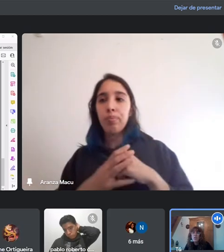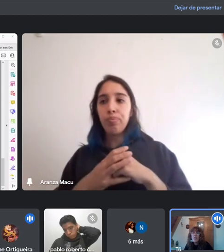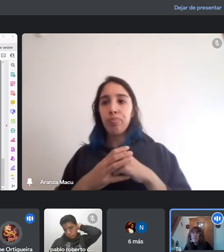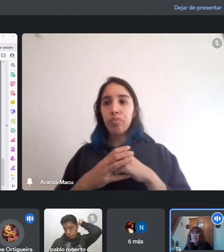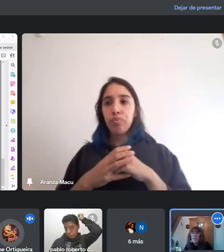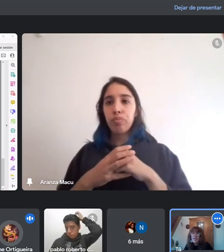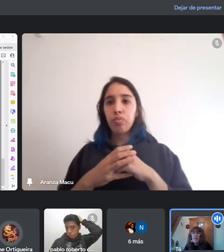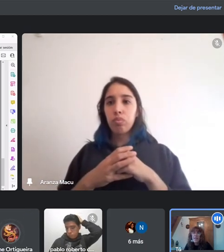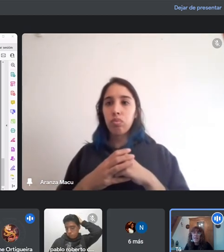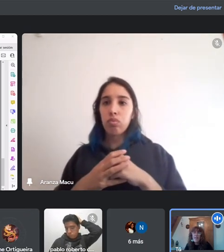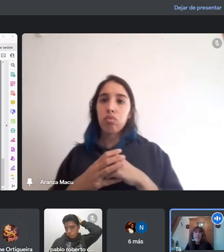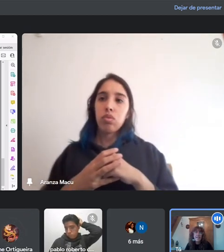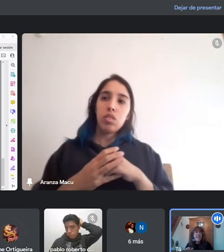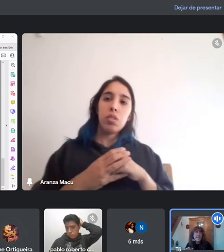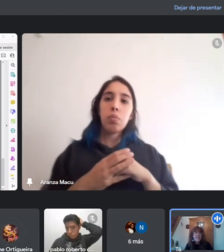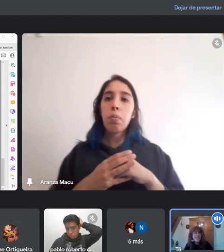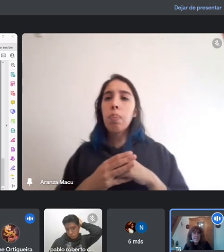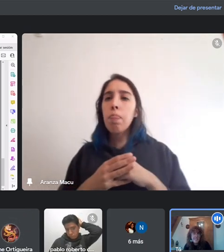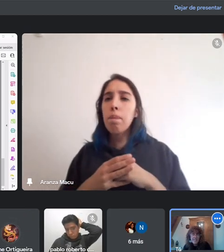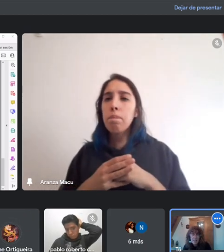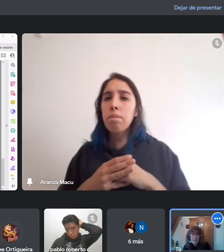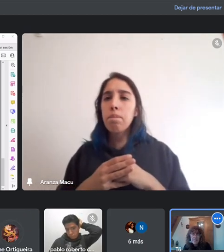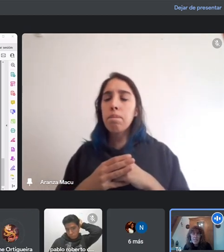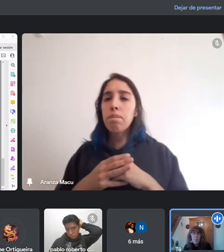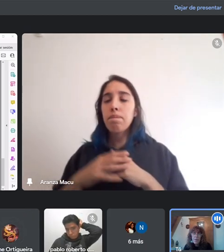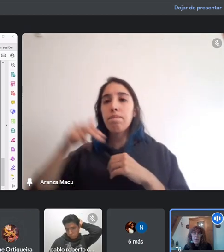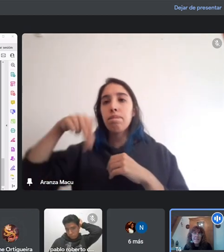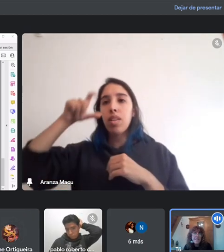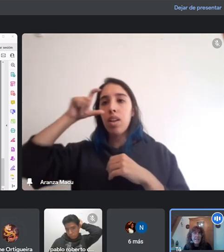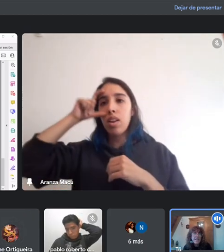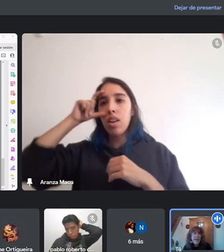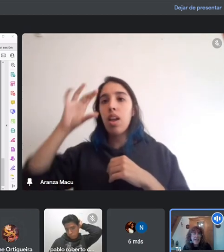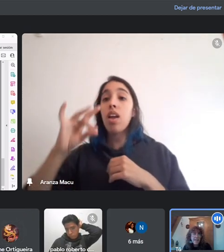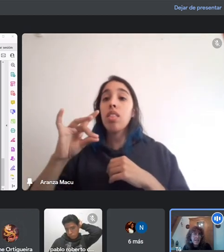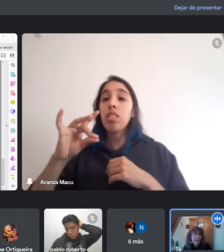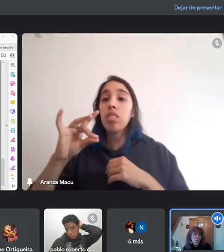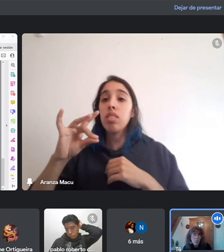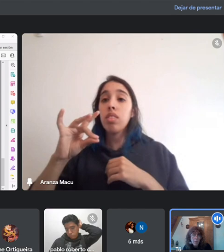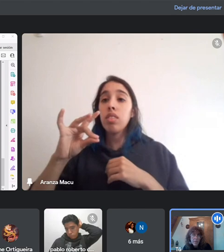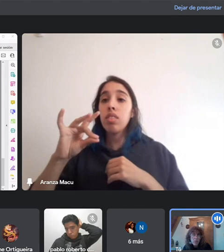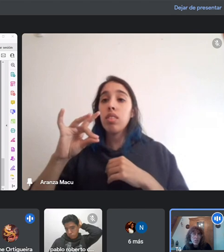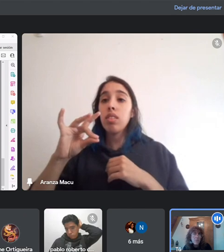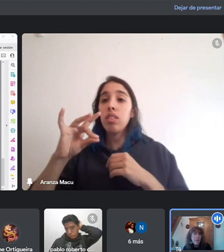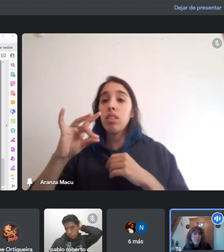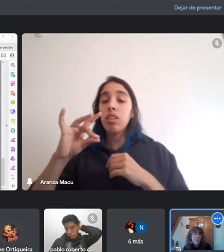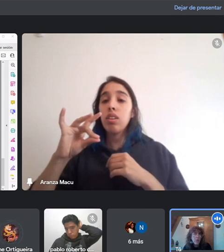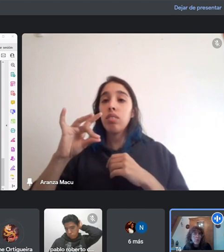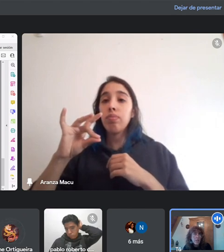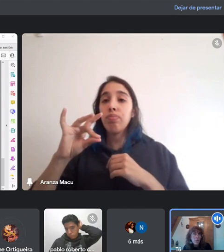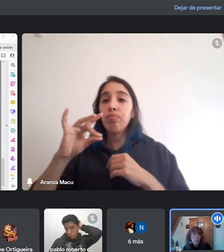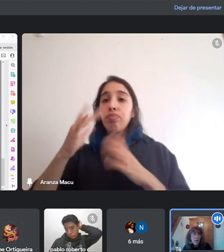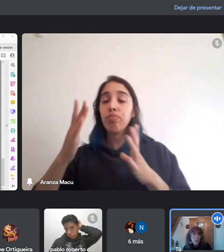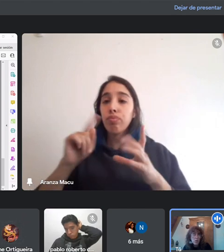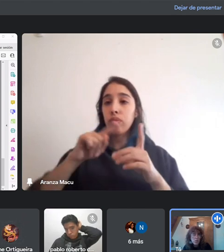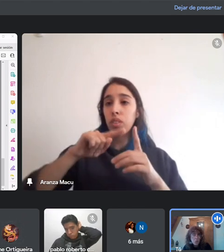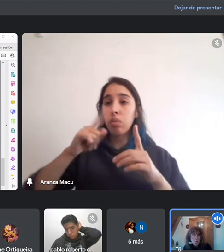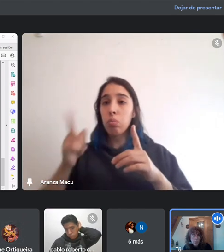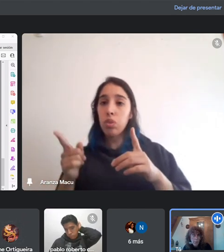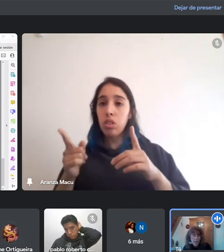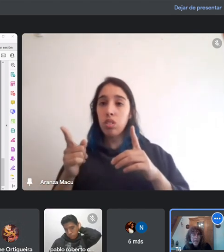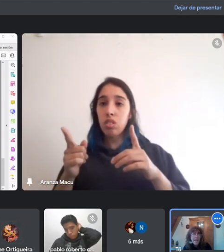Yo les dije que need siempre va seguida, en algún momento, del verbo, cuando está como verbo, con